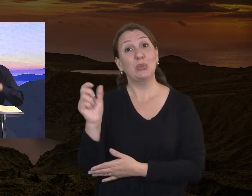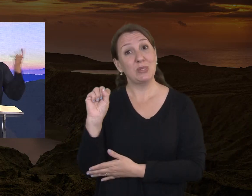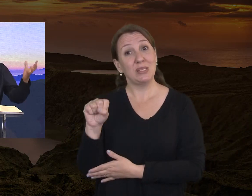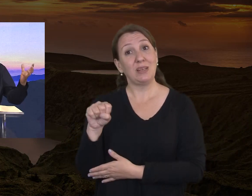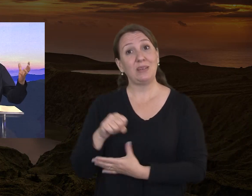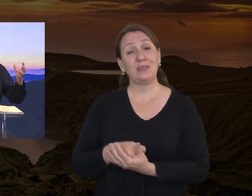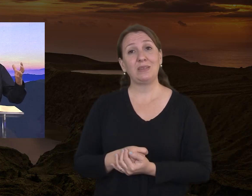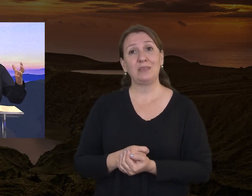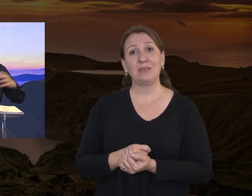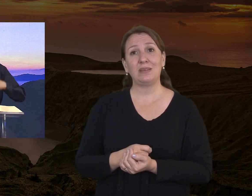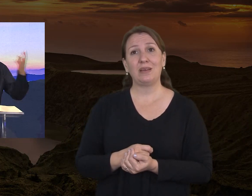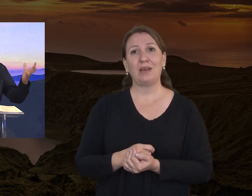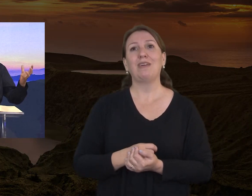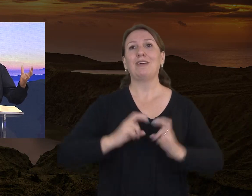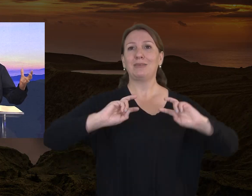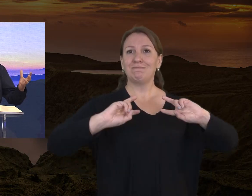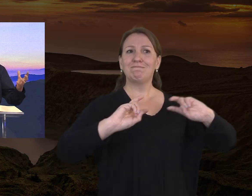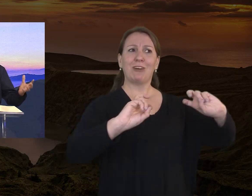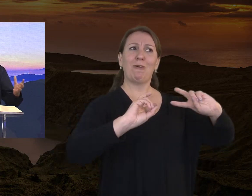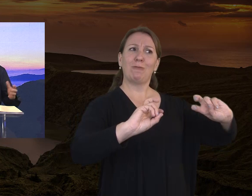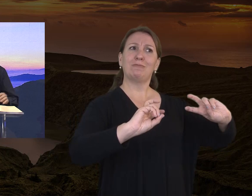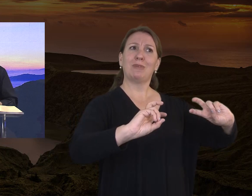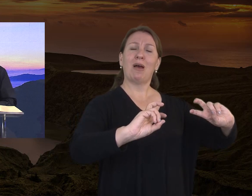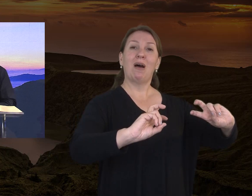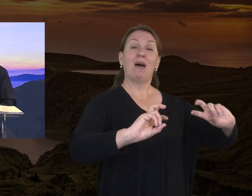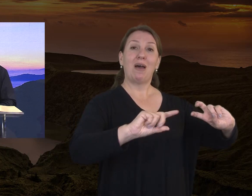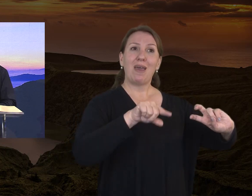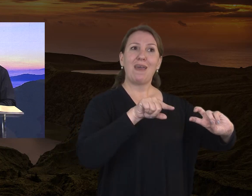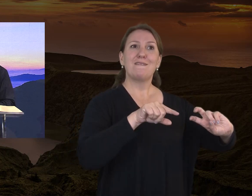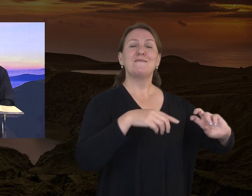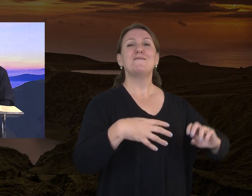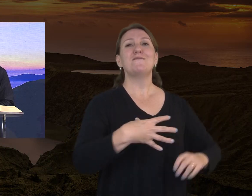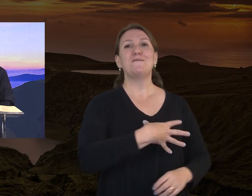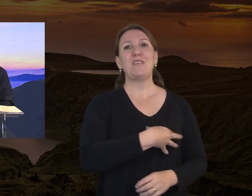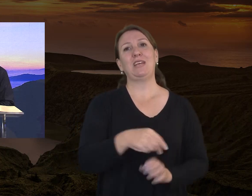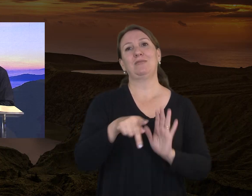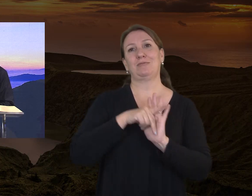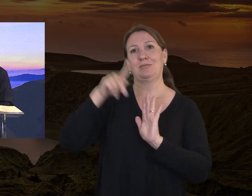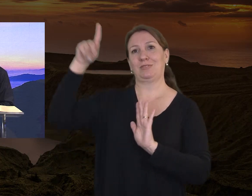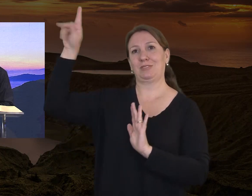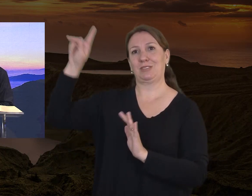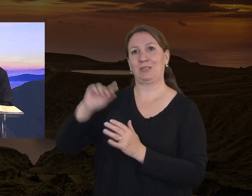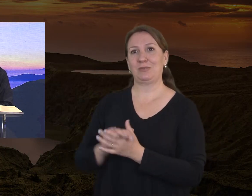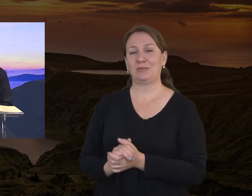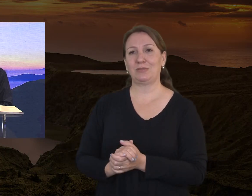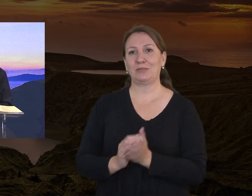for revelado, a revelação do Filho de Deus, o que vai acontecer? Versículo 20,